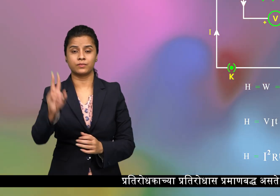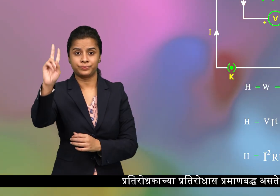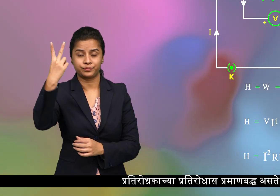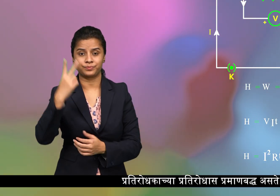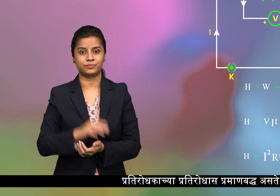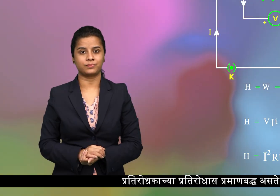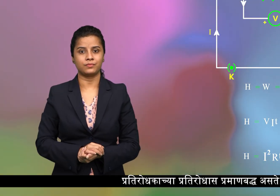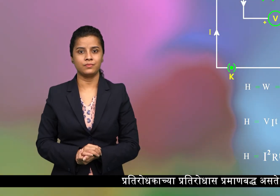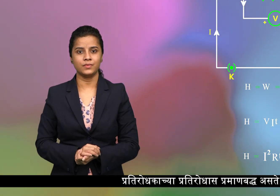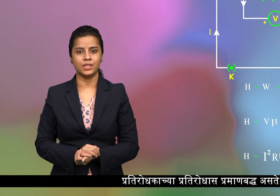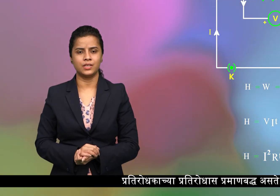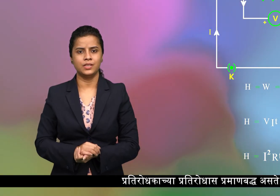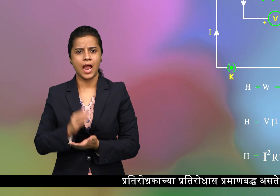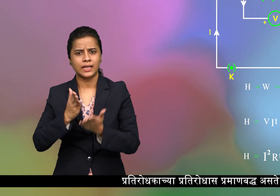प्रतिरोधकाच्या प्रतिरोधास प्रमाणबद्ध असते.